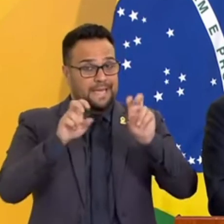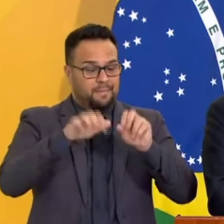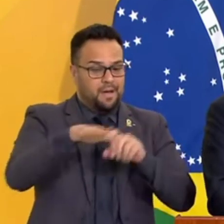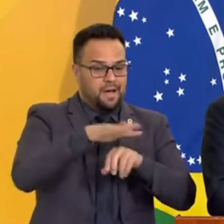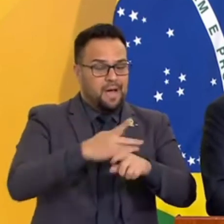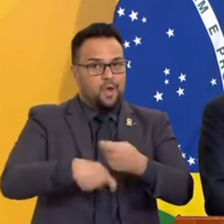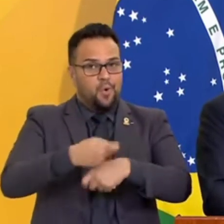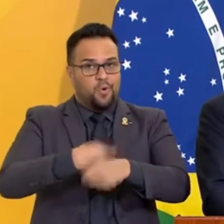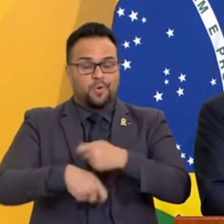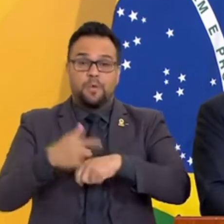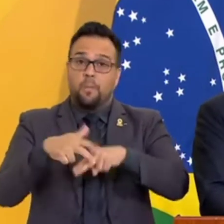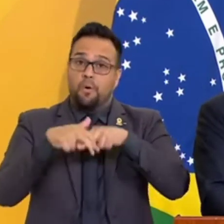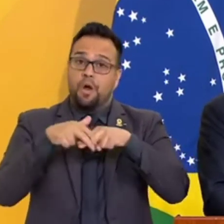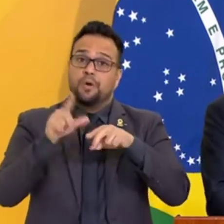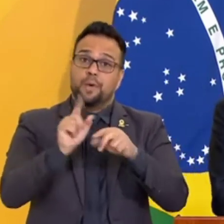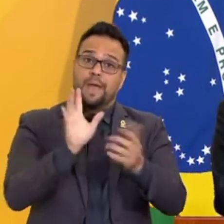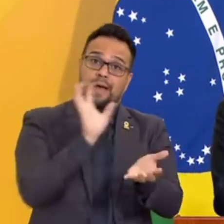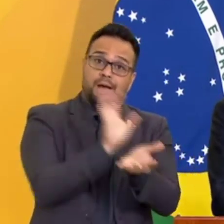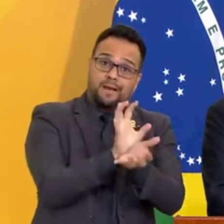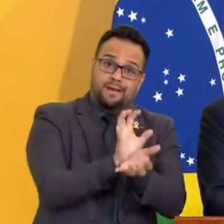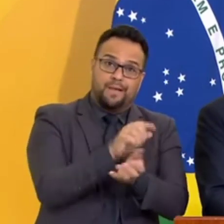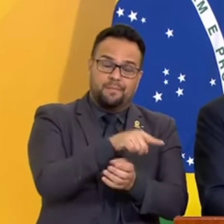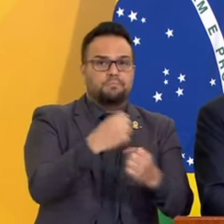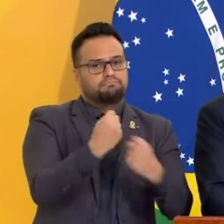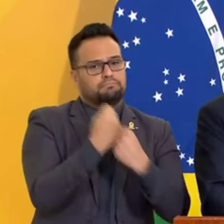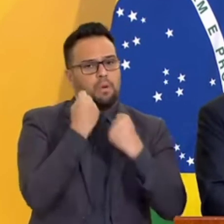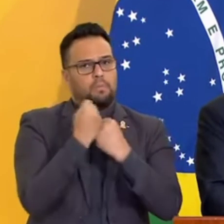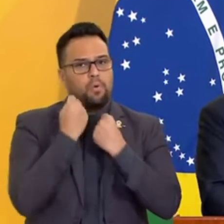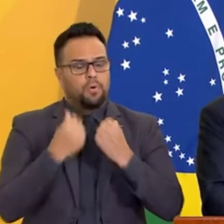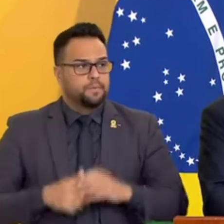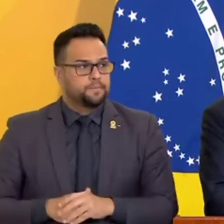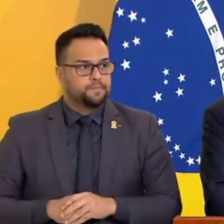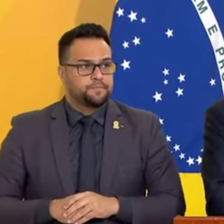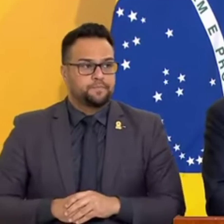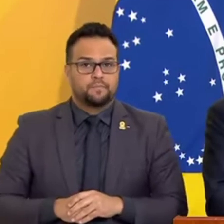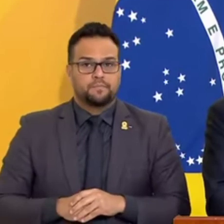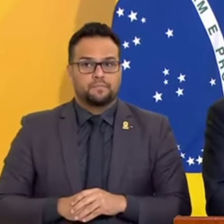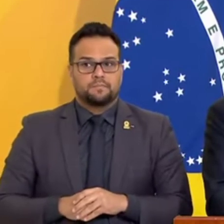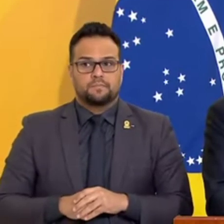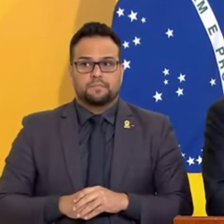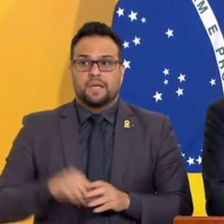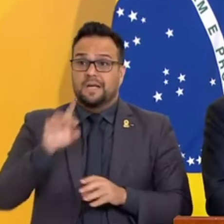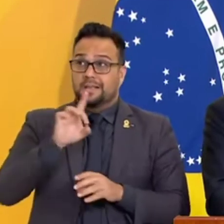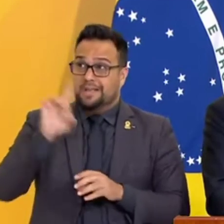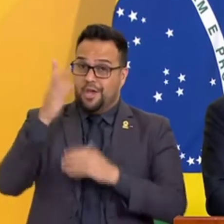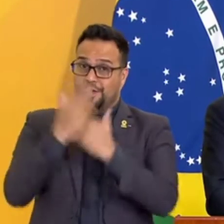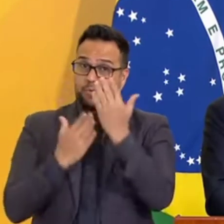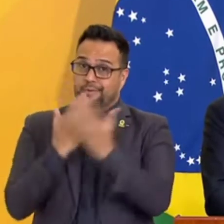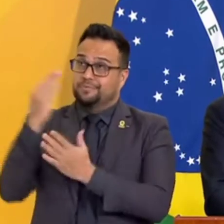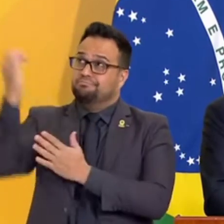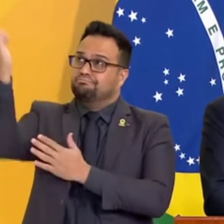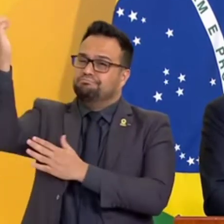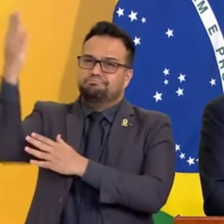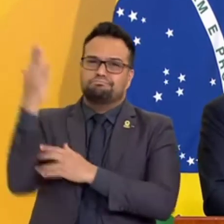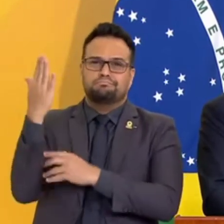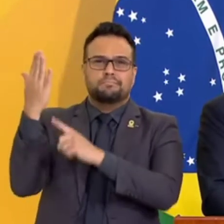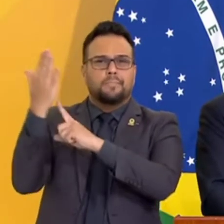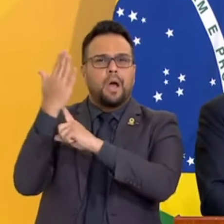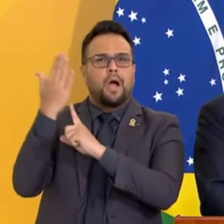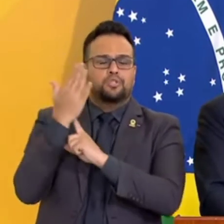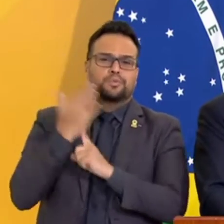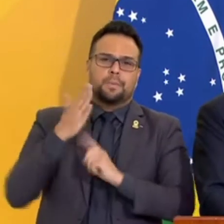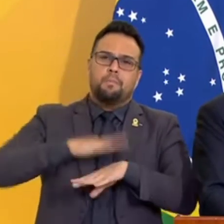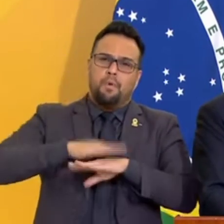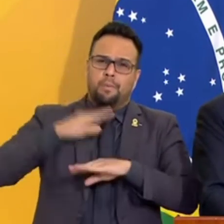economia isso graças a equipe que temos o nosso lado parece que a mão de Deus tem nos ajudado nesse momento